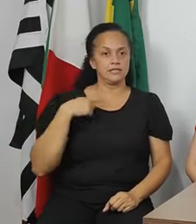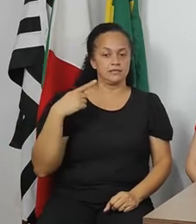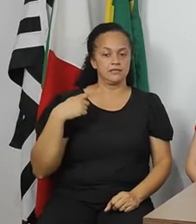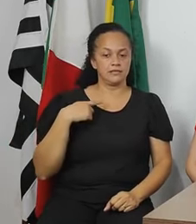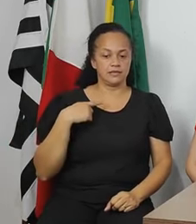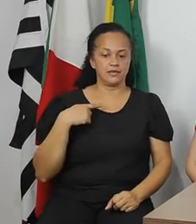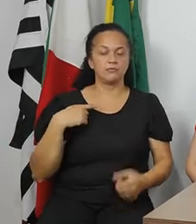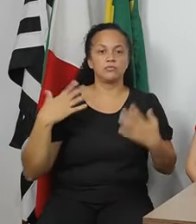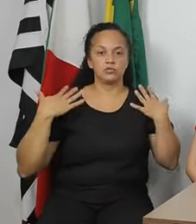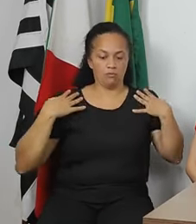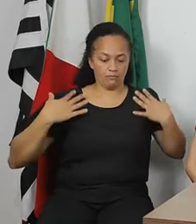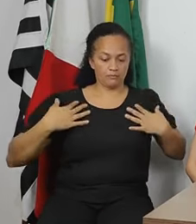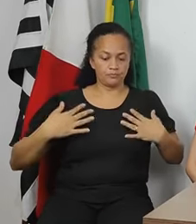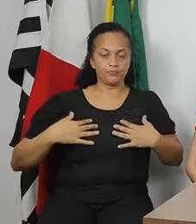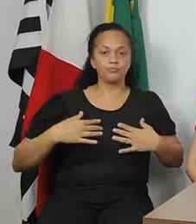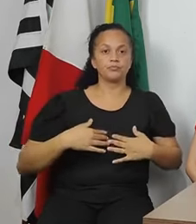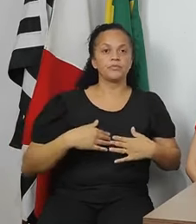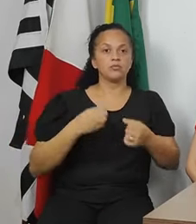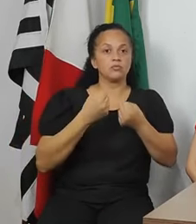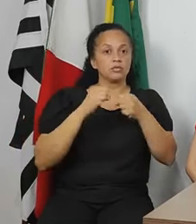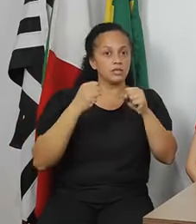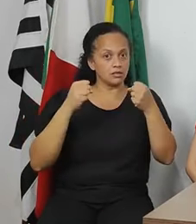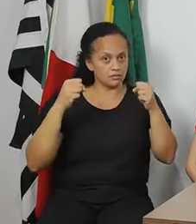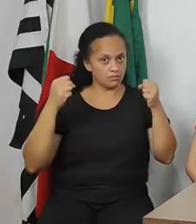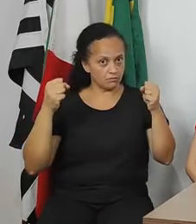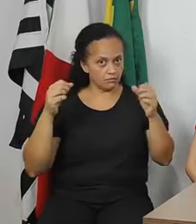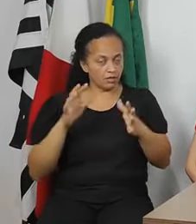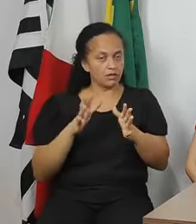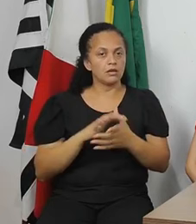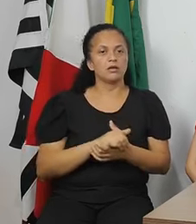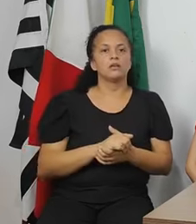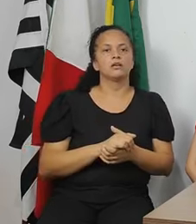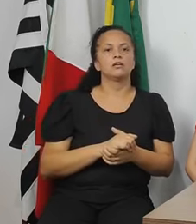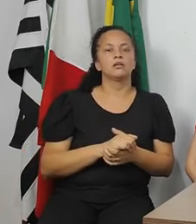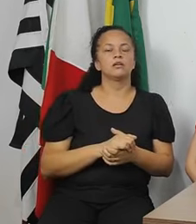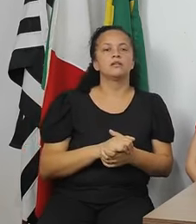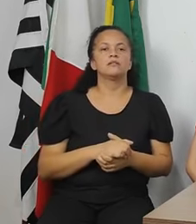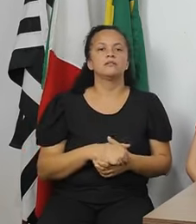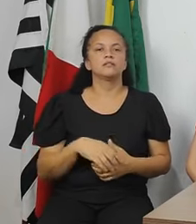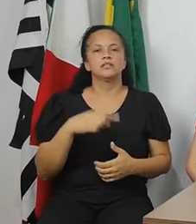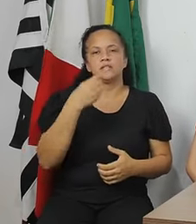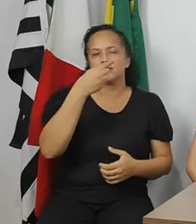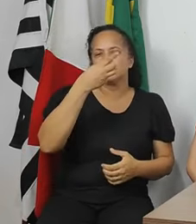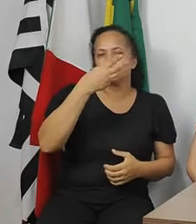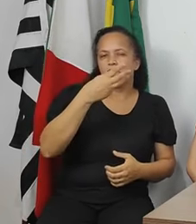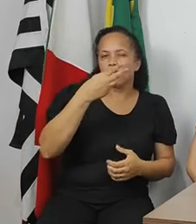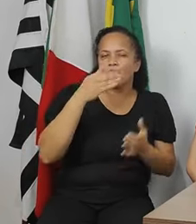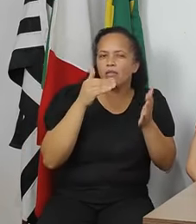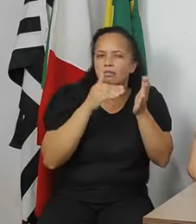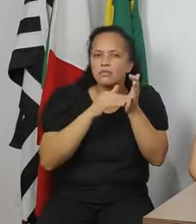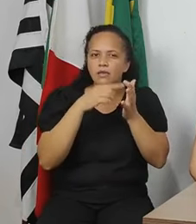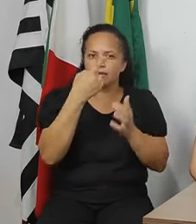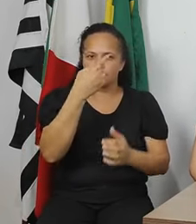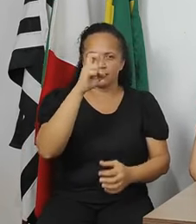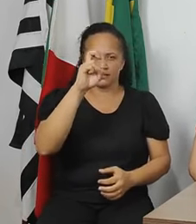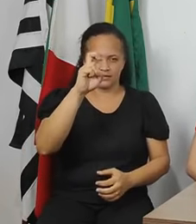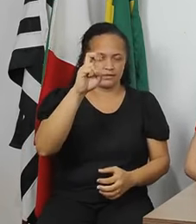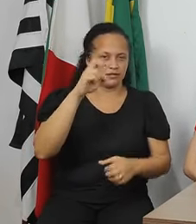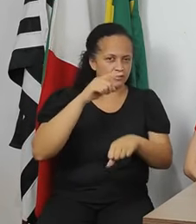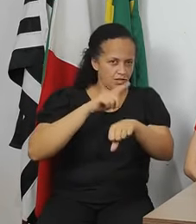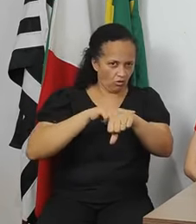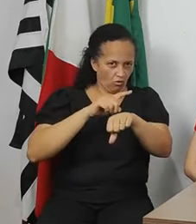Das nossas células. De 13 a 15 horas de jejum, o nosso estoque